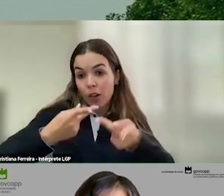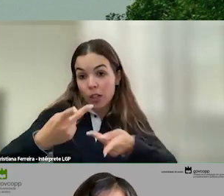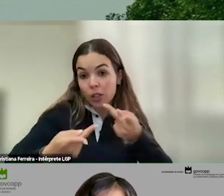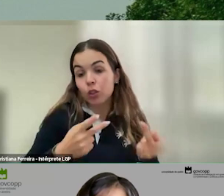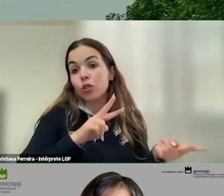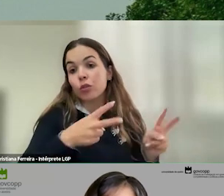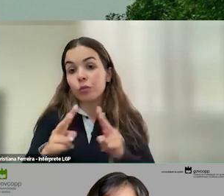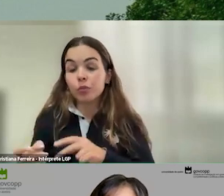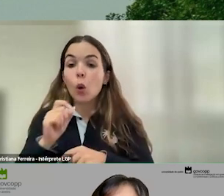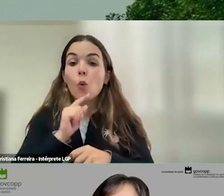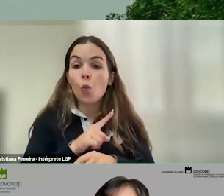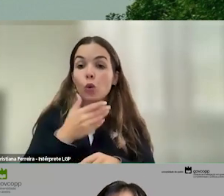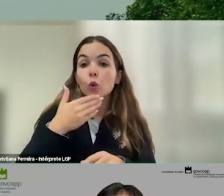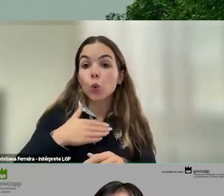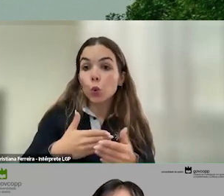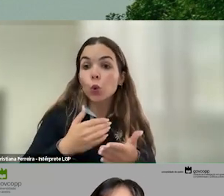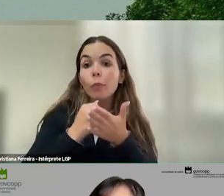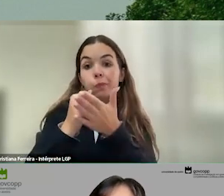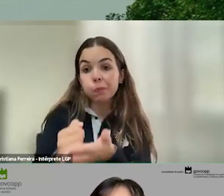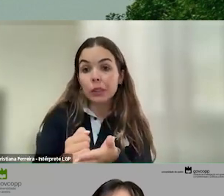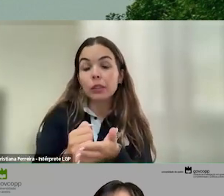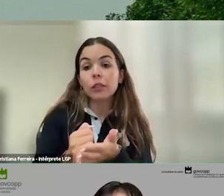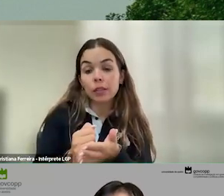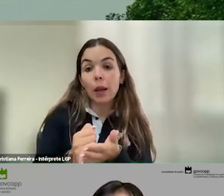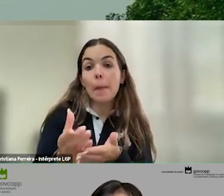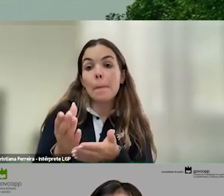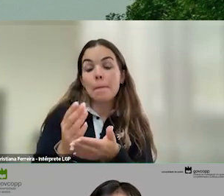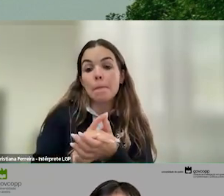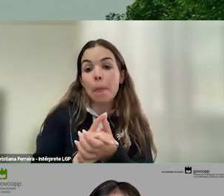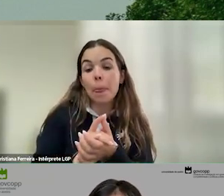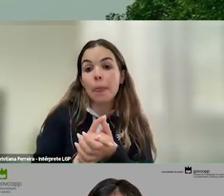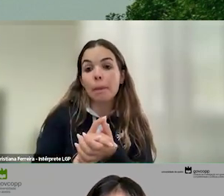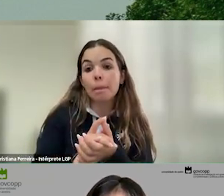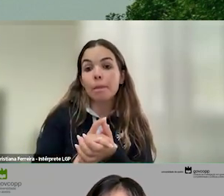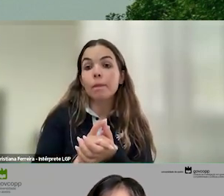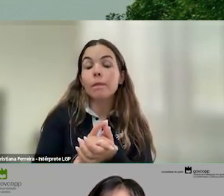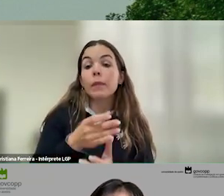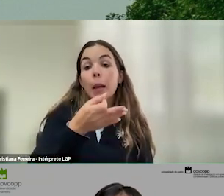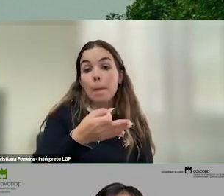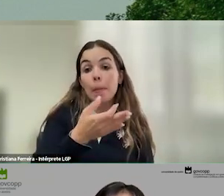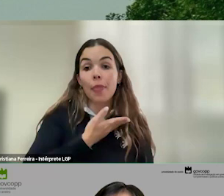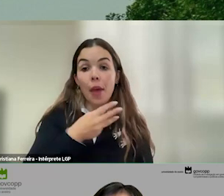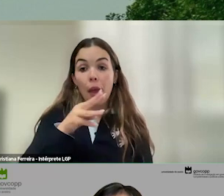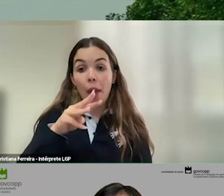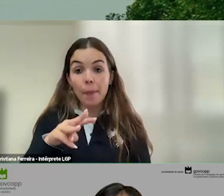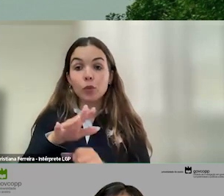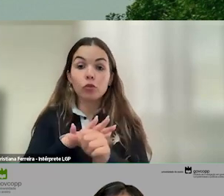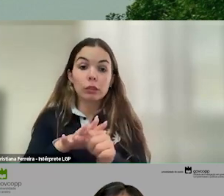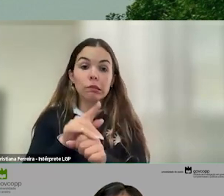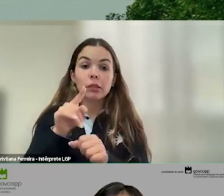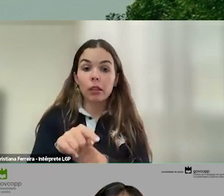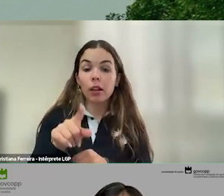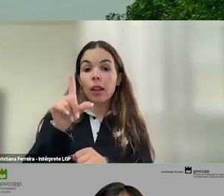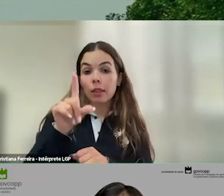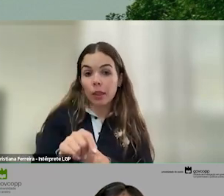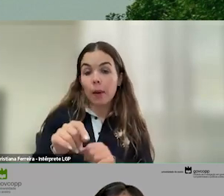pode suportar o desenvolvimento mais sustentável dos nossos PDMs, neste caso, e aqui como é que a